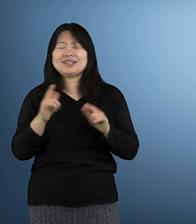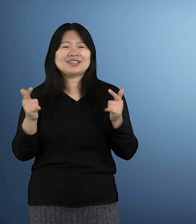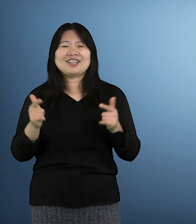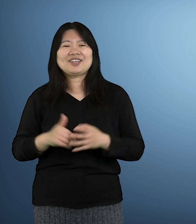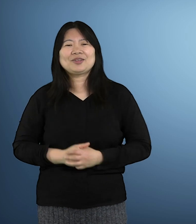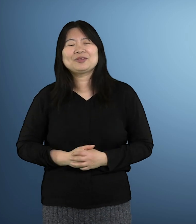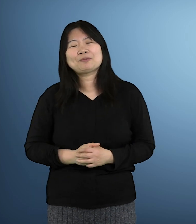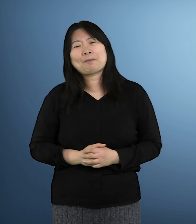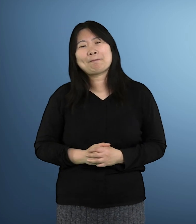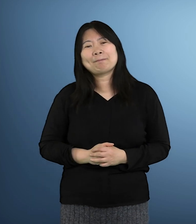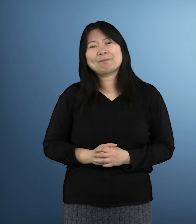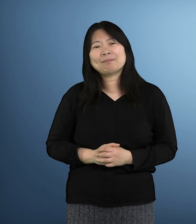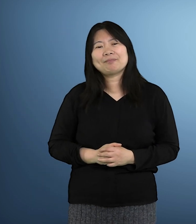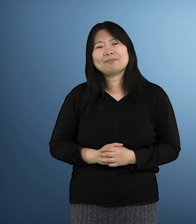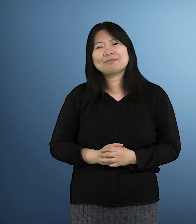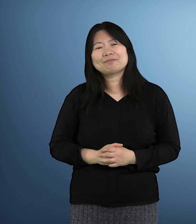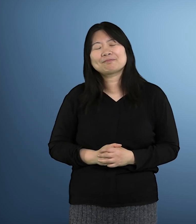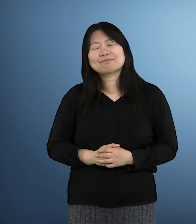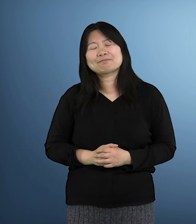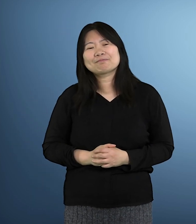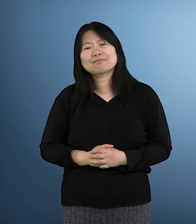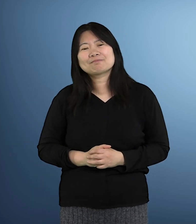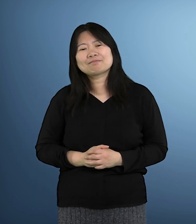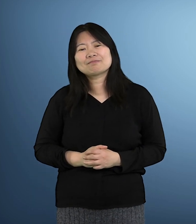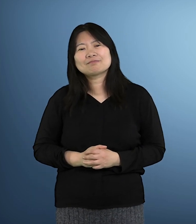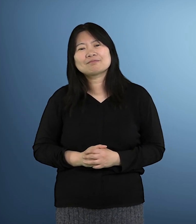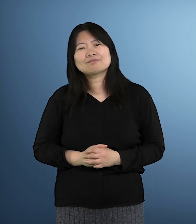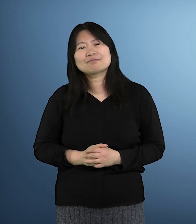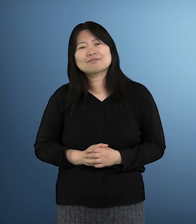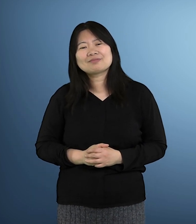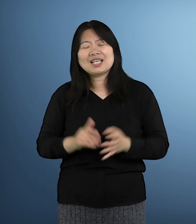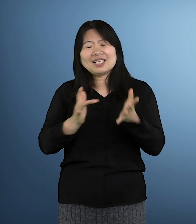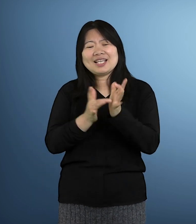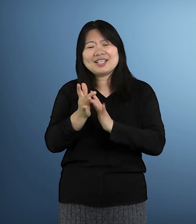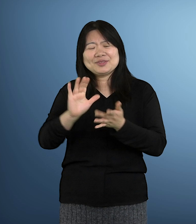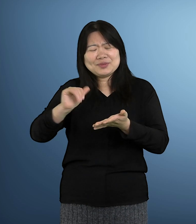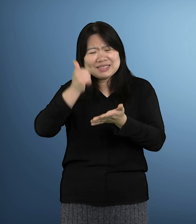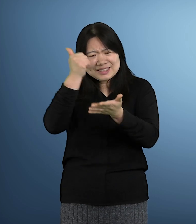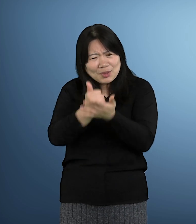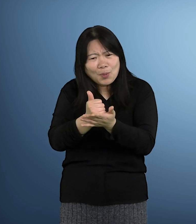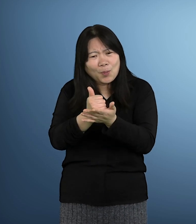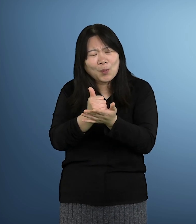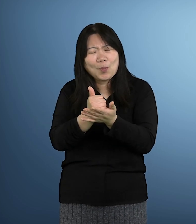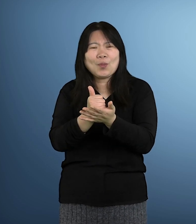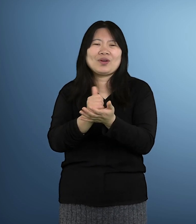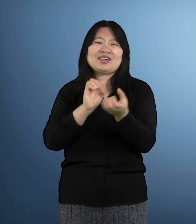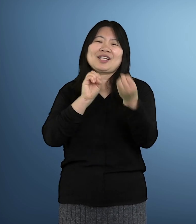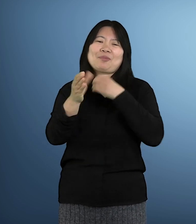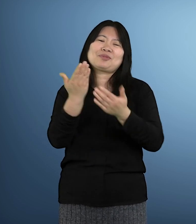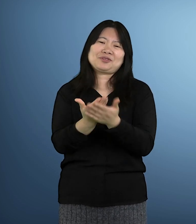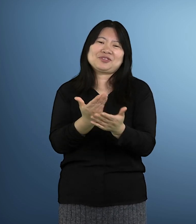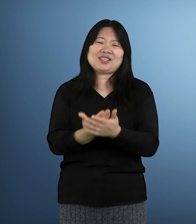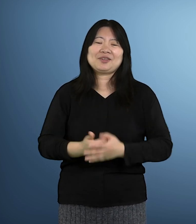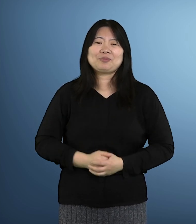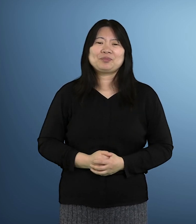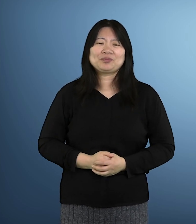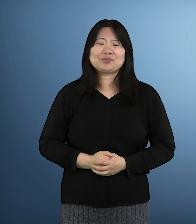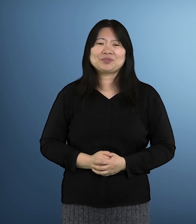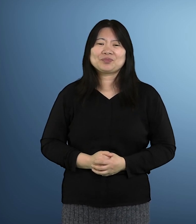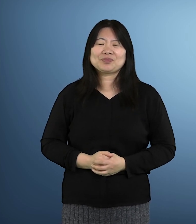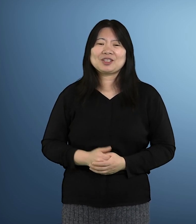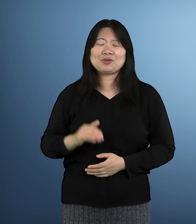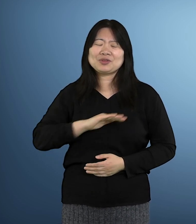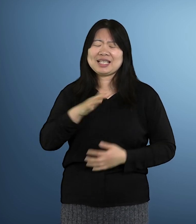그럼 여러분들이 가정에서라도 예수 그리스도, 다시 한번요,